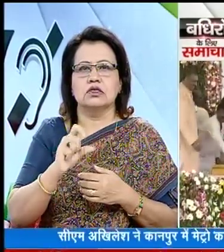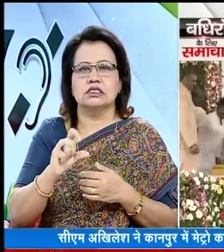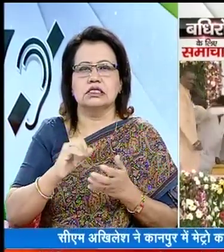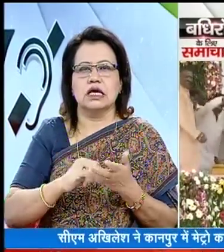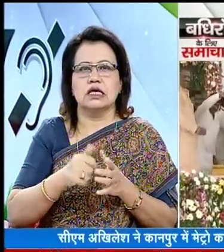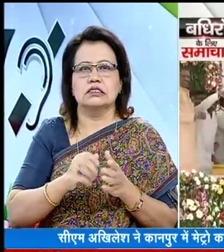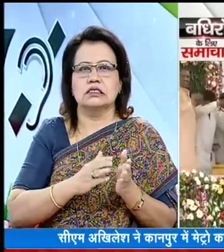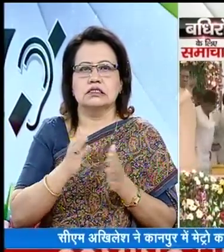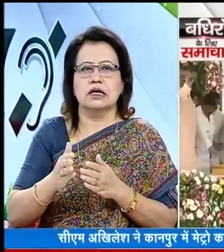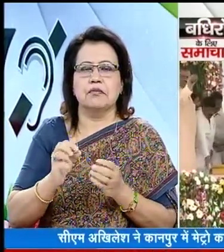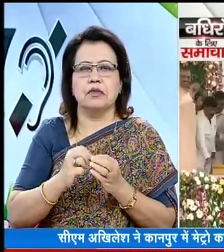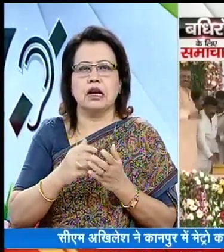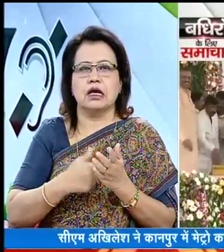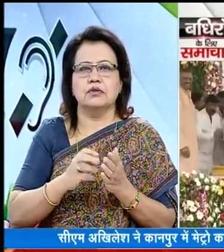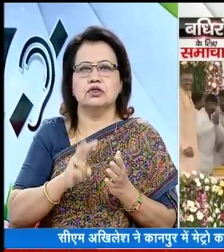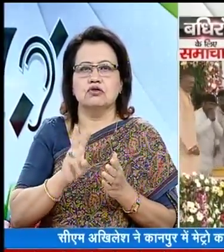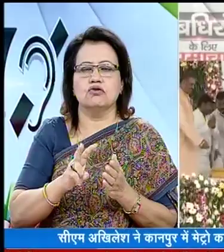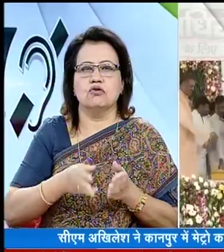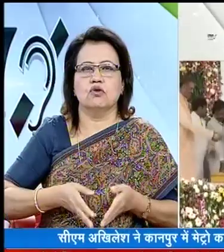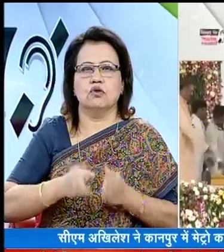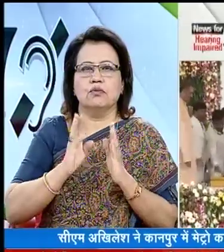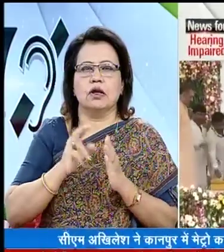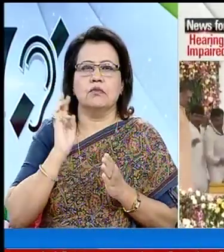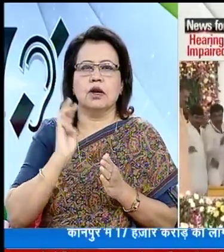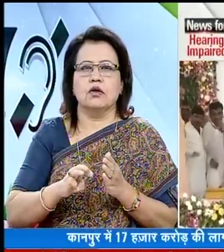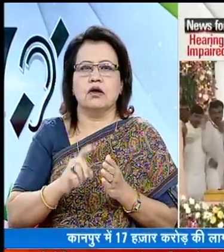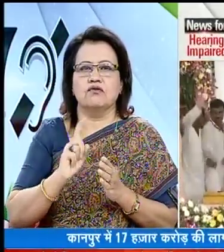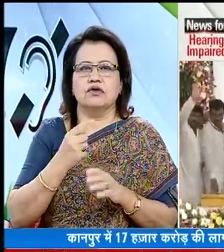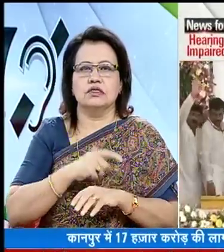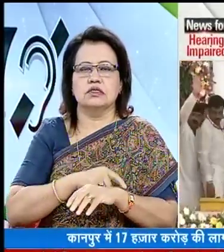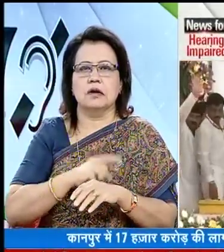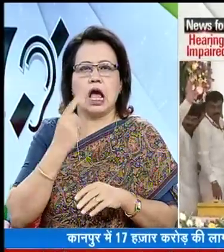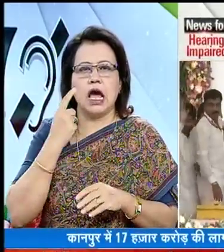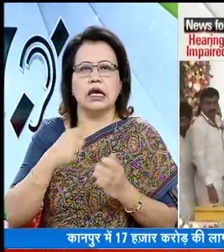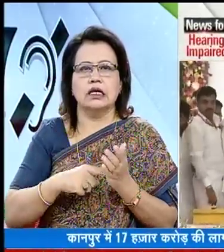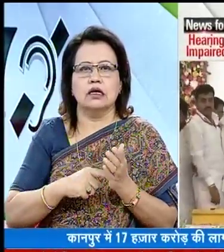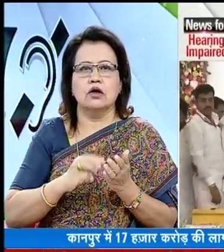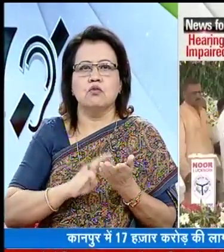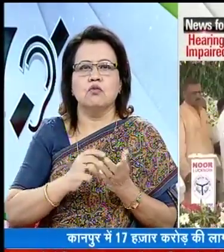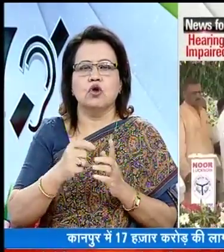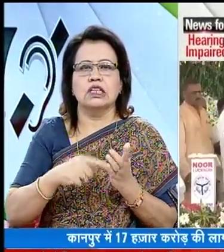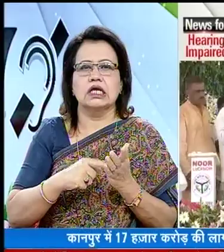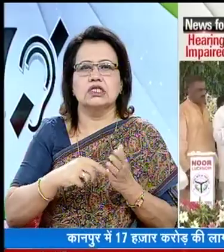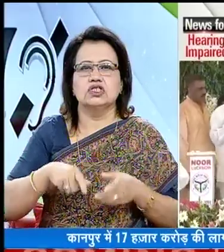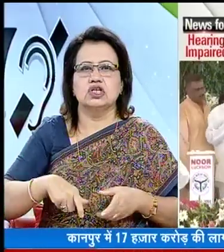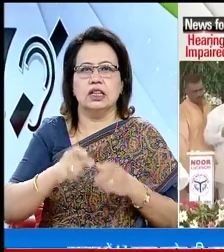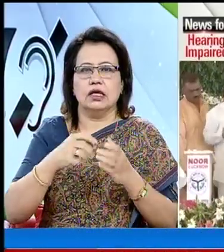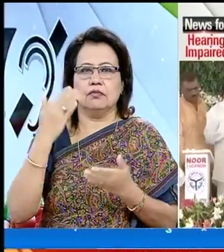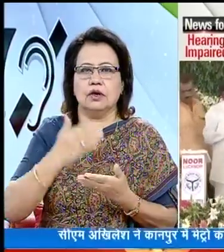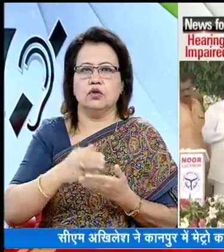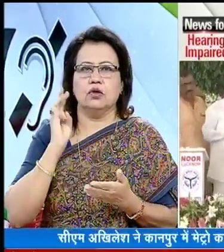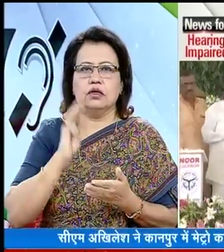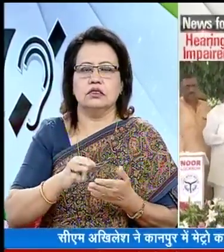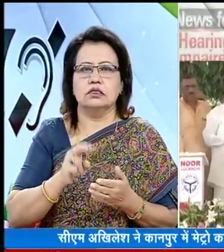और सीएसए से बर्रा के बीच दो रूट पर काम होना है। पहले चरण में आईटी से मोती झील तक मेट्रो ट्रैक बिछाया जाएगा, जिस